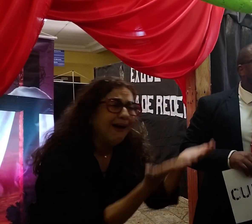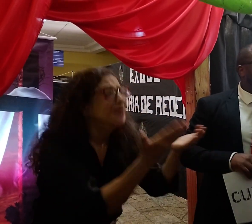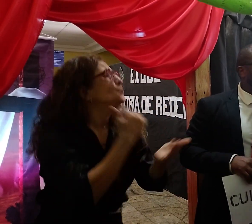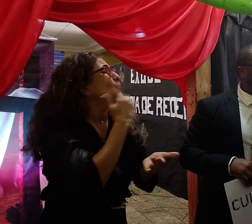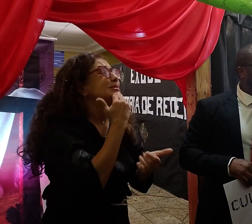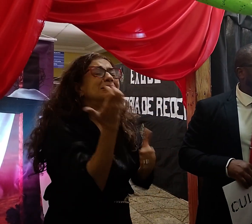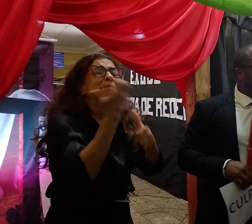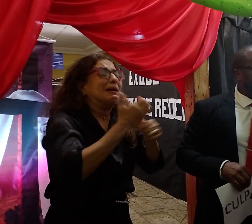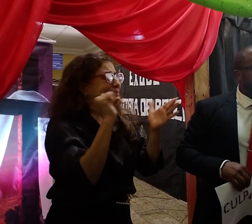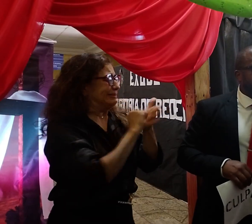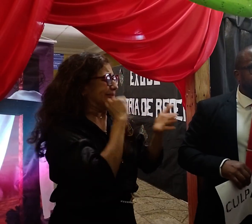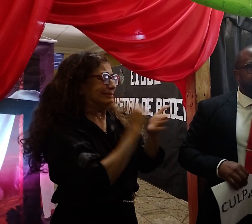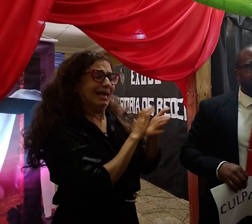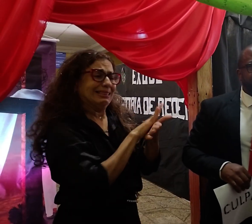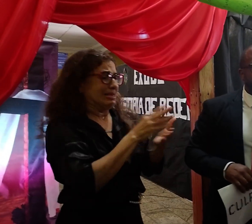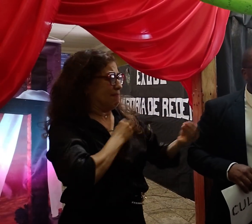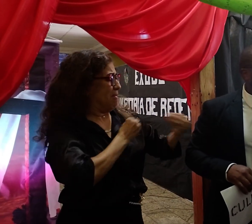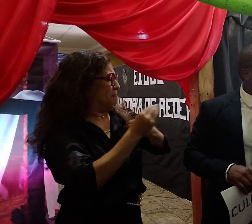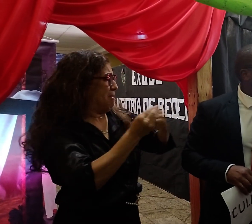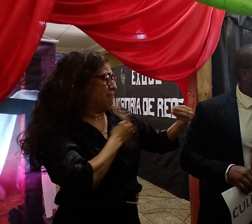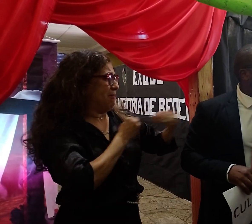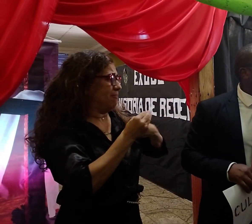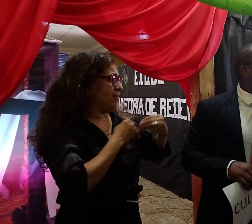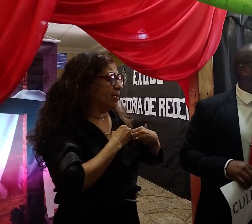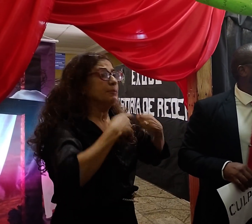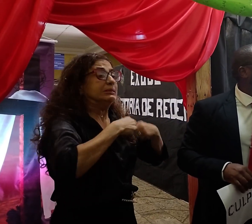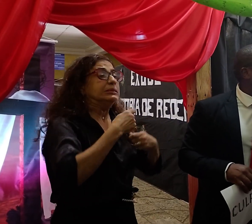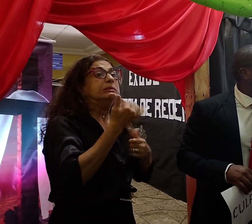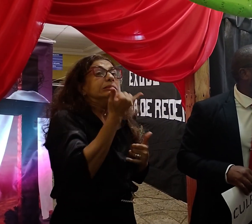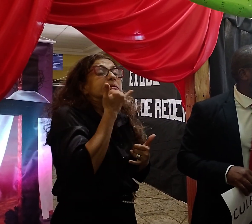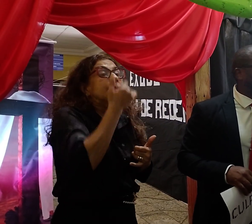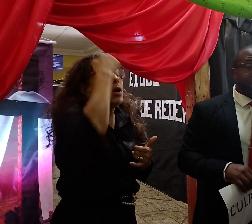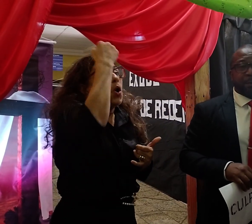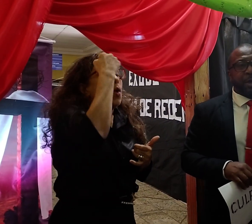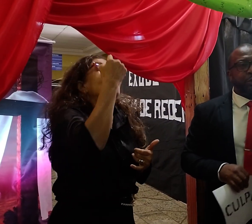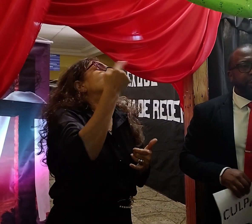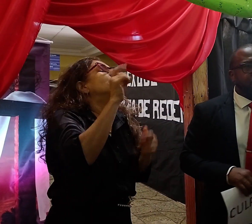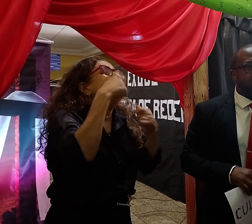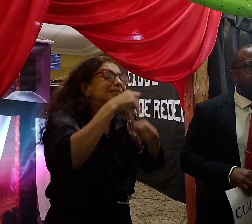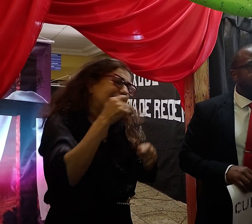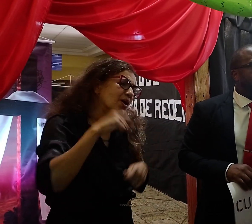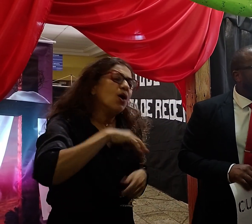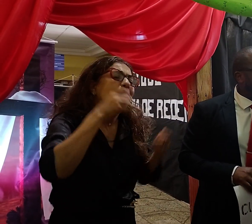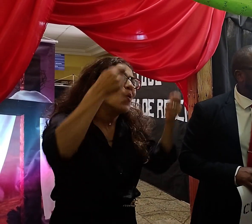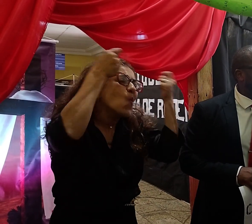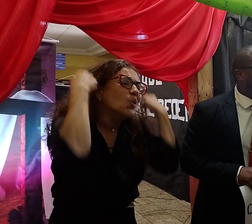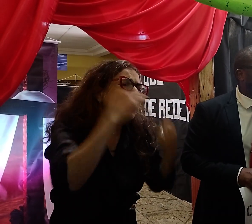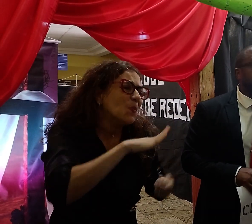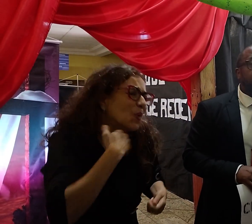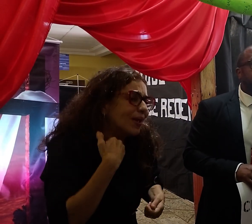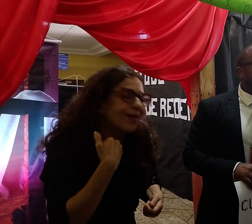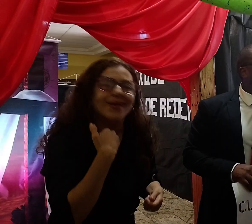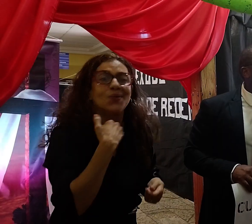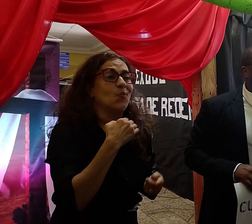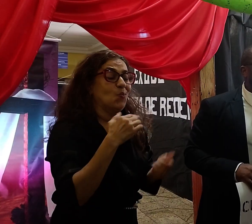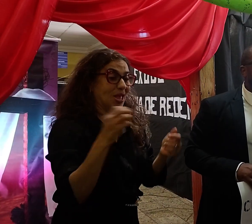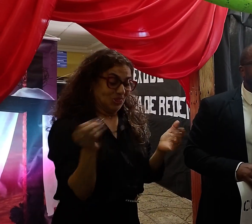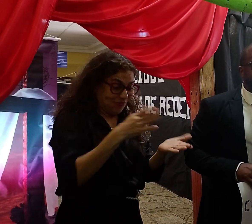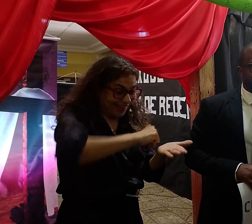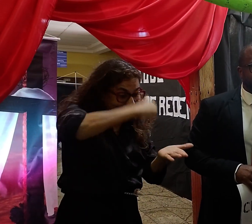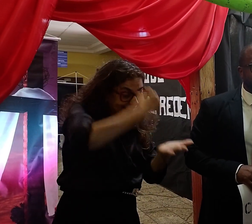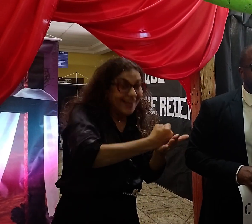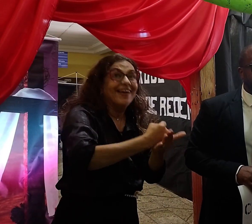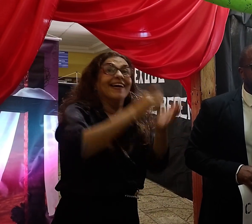gente tinha o pecado para ser redimido, o cordeiro era morto. Só que a partir de agora, com a morte de Cristo, isso não seria mais